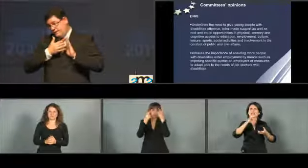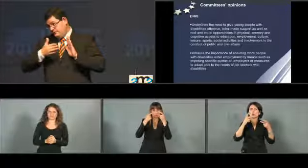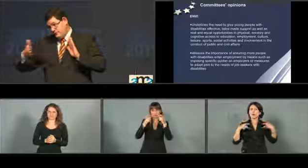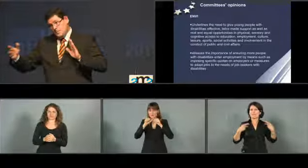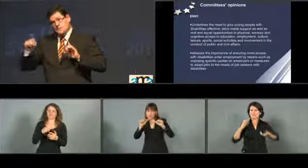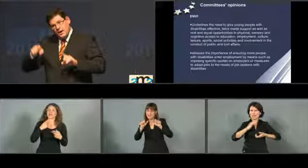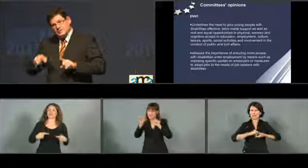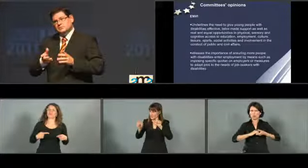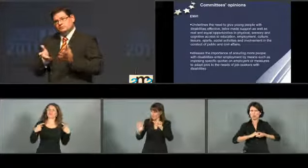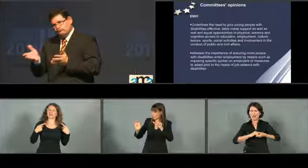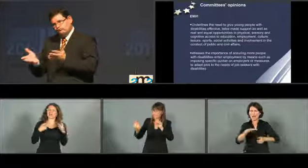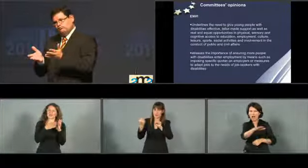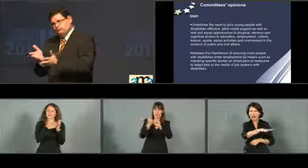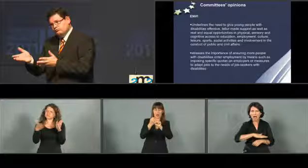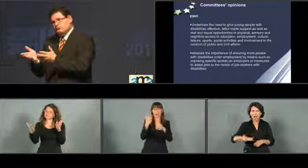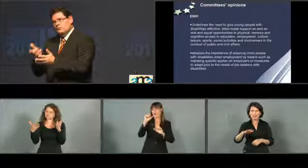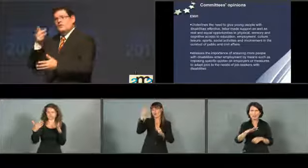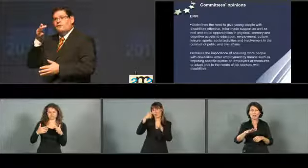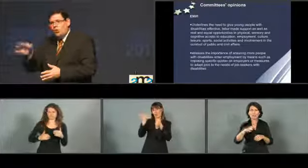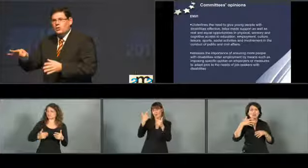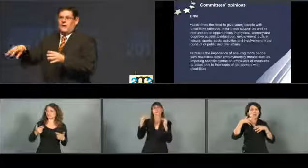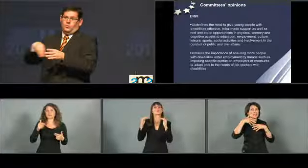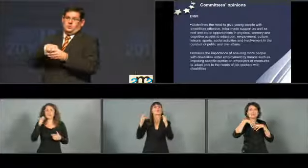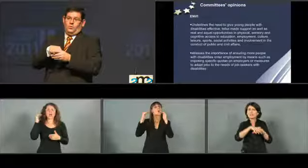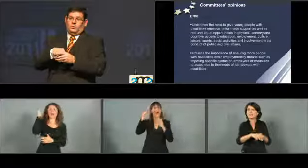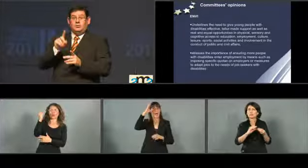forme d'enseignement, la forme d'intégration?